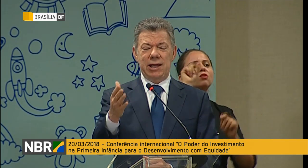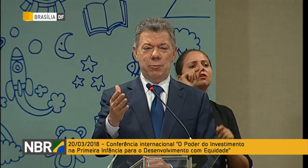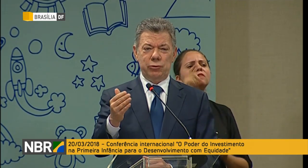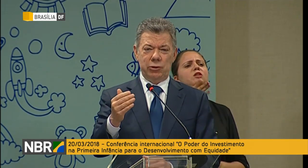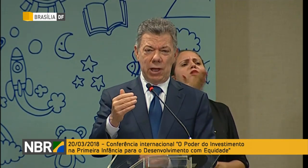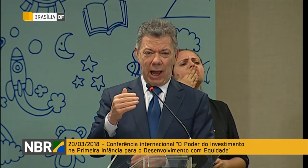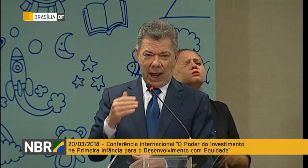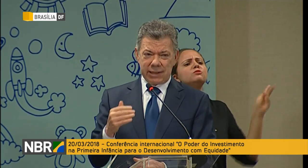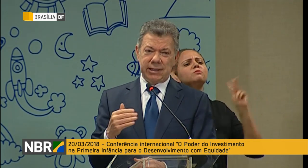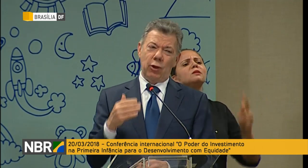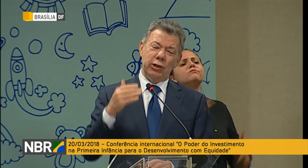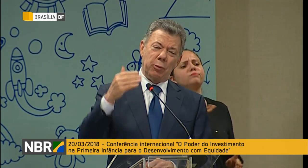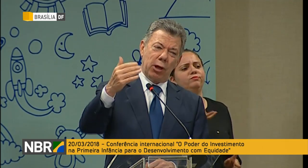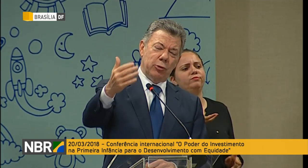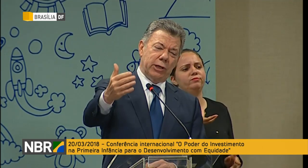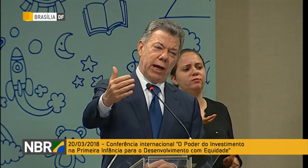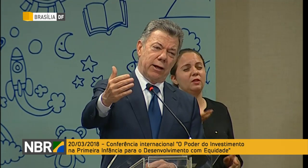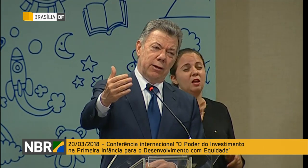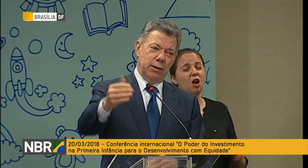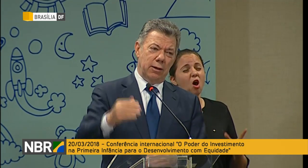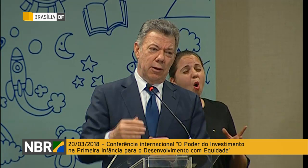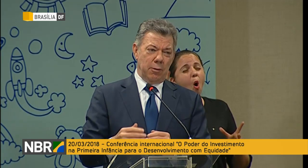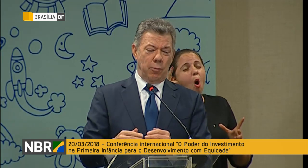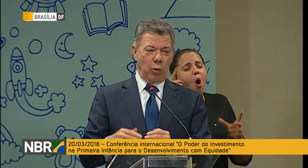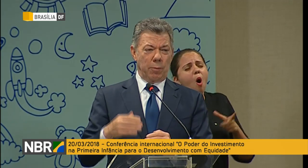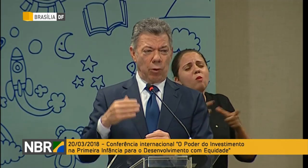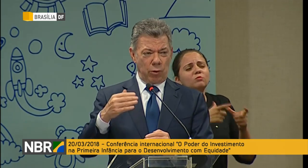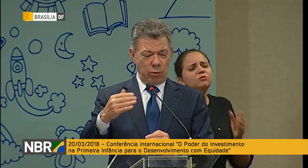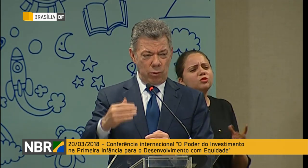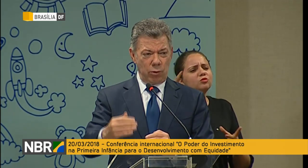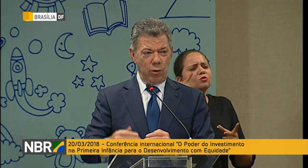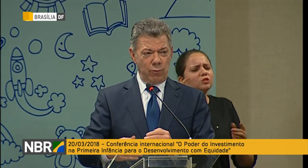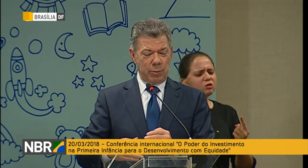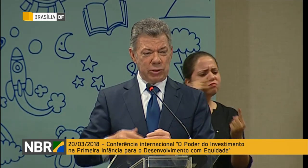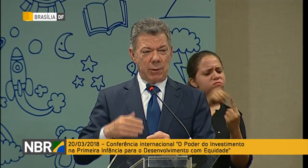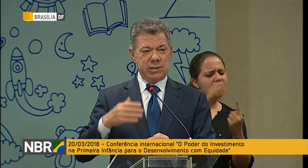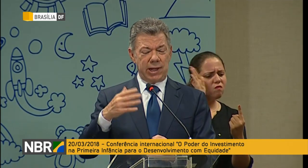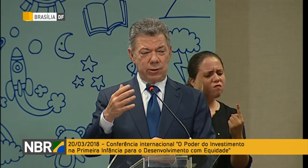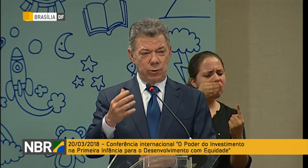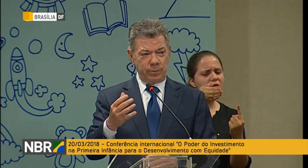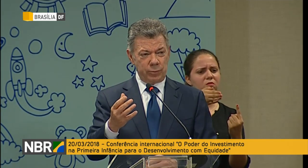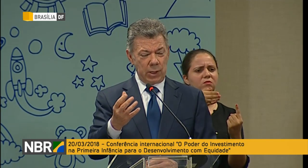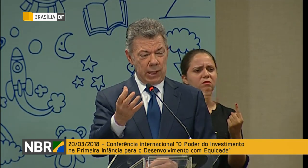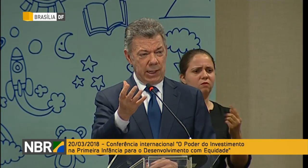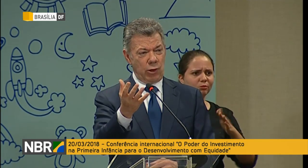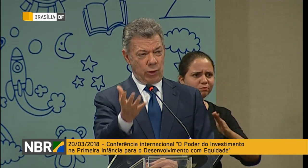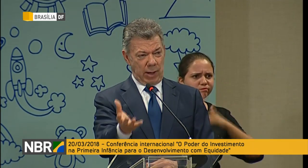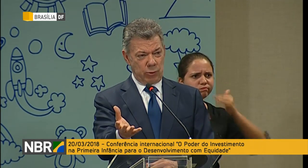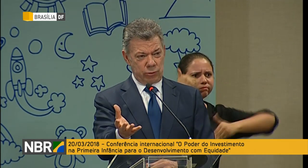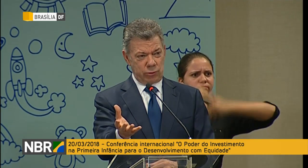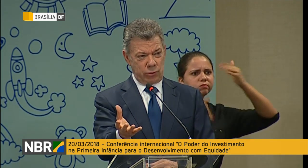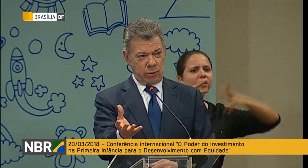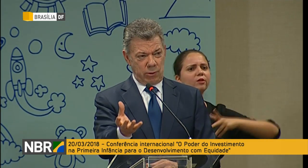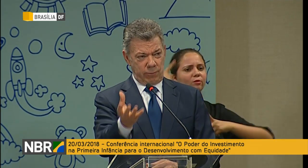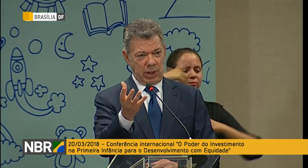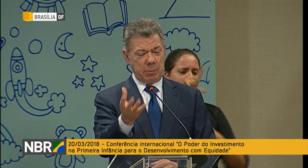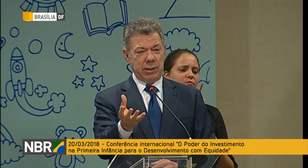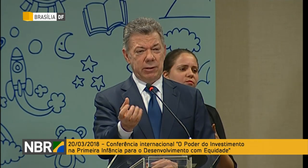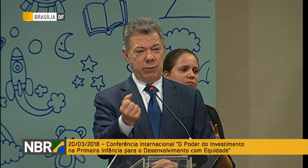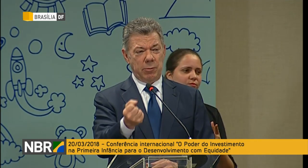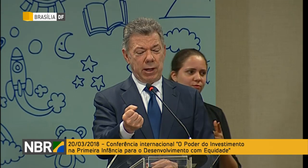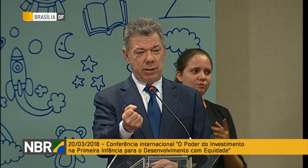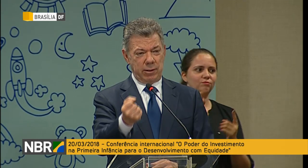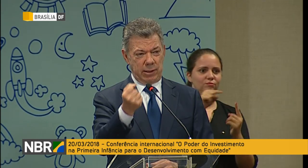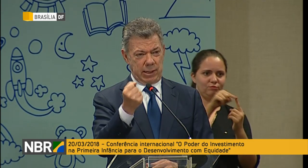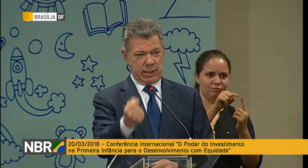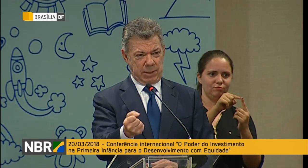então, um objetivo claro. Que tipo de paz nós queríamos? Até onde poderíamos chegar? Aos poucos, nós fomos, então, avançando. E